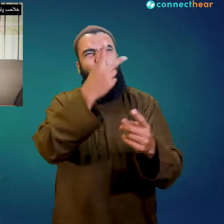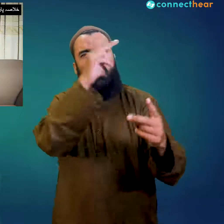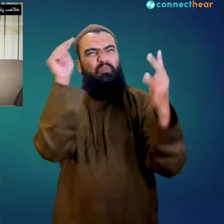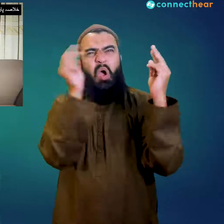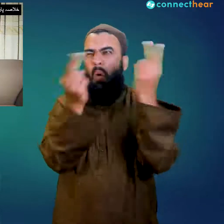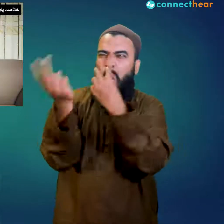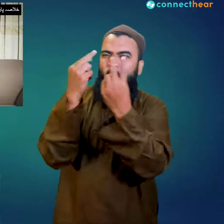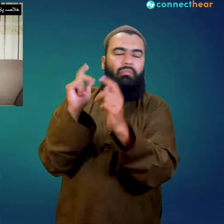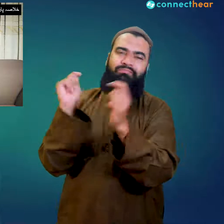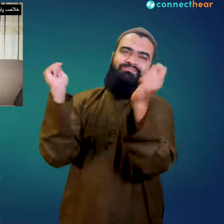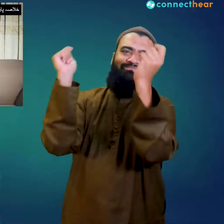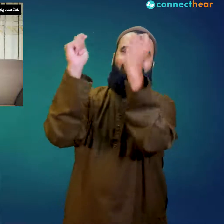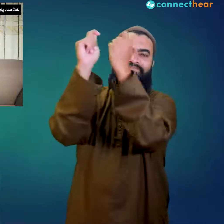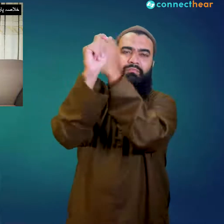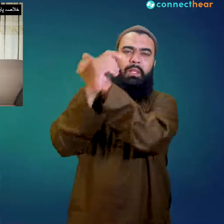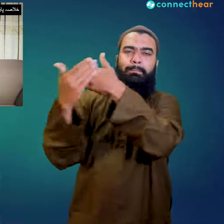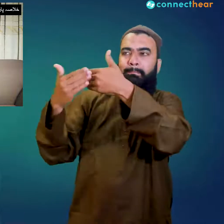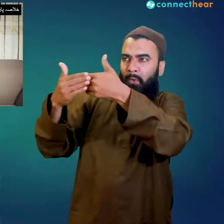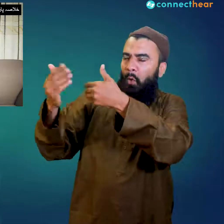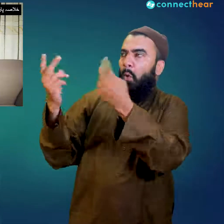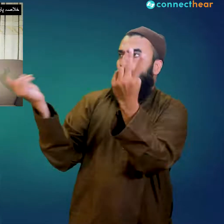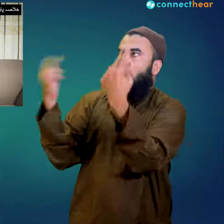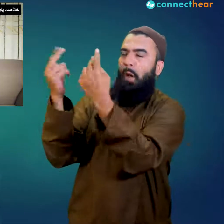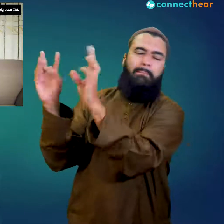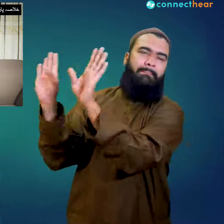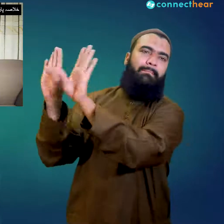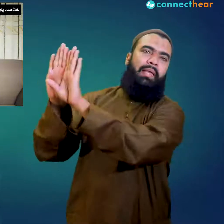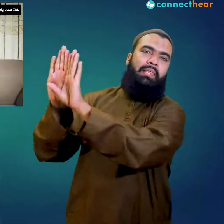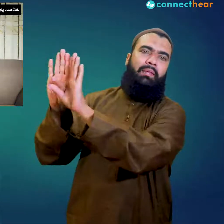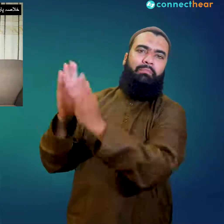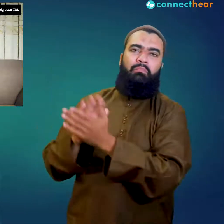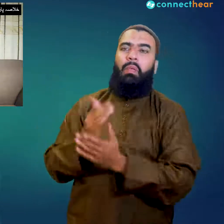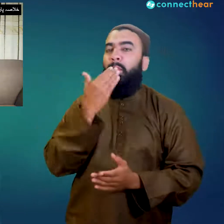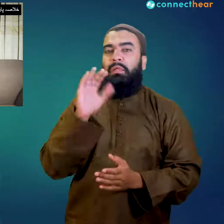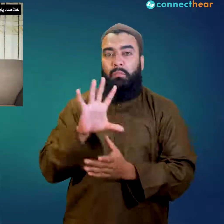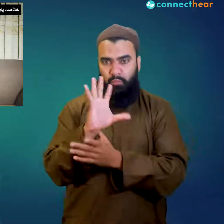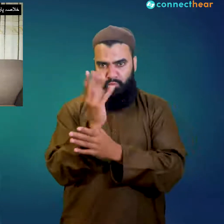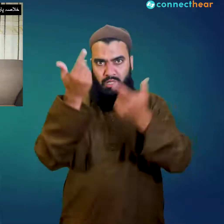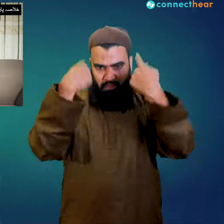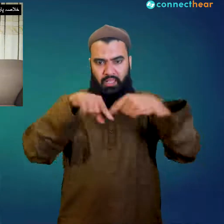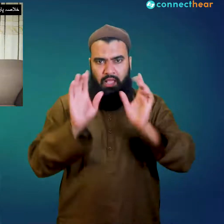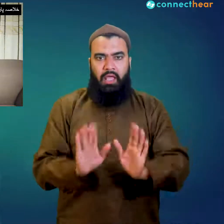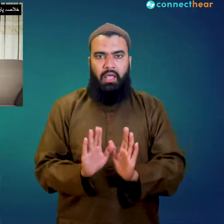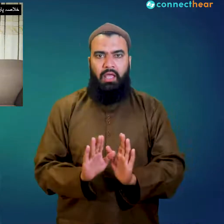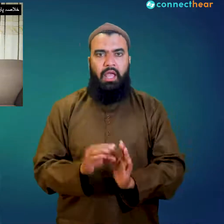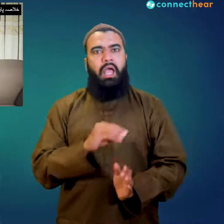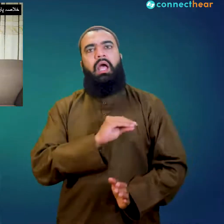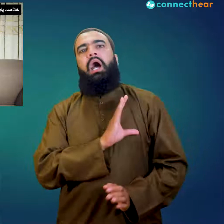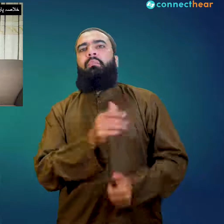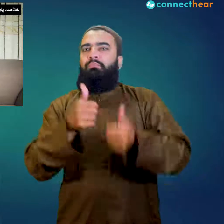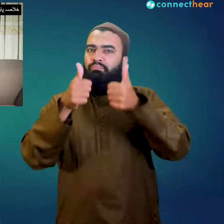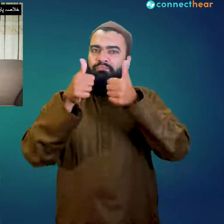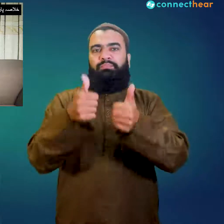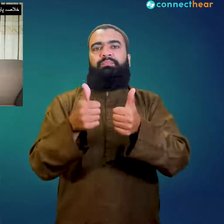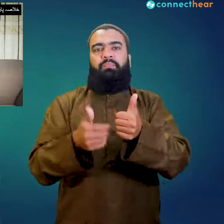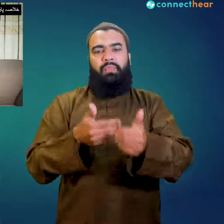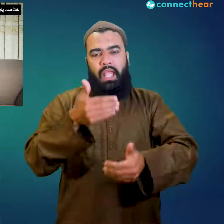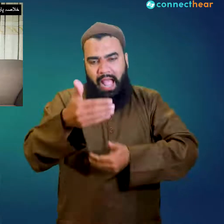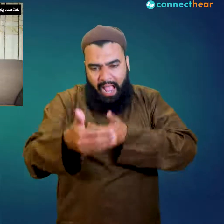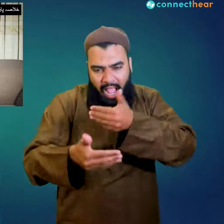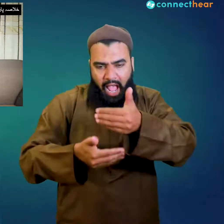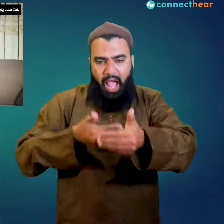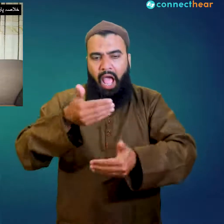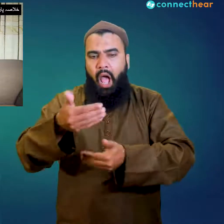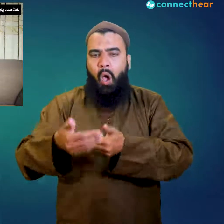اندر رہتے ہوئے ایسے اعمال اللہ کی توفیق کے ساتھ کر لیں کہ آخرت میں اللہ کے جو وعدے ہیں ان